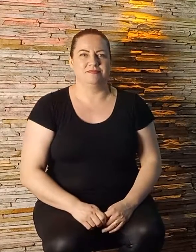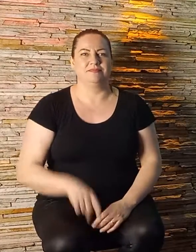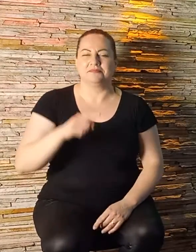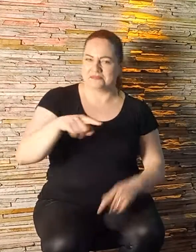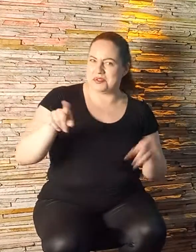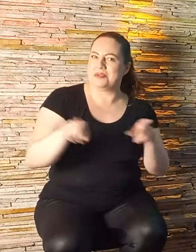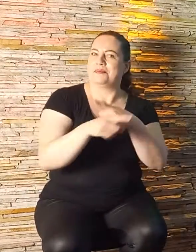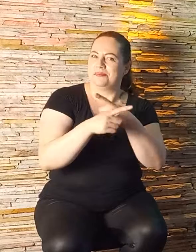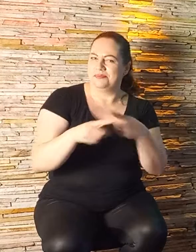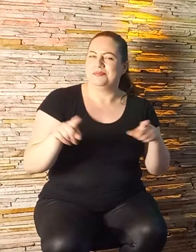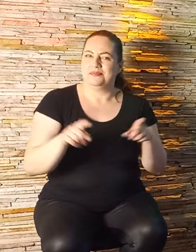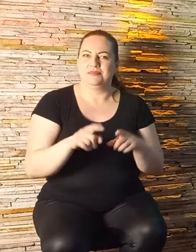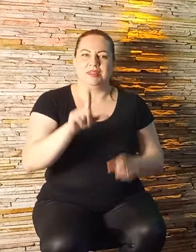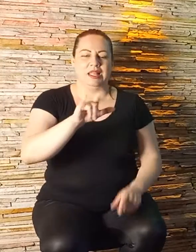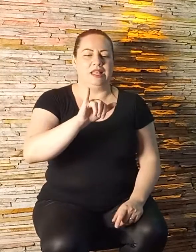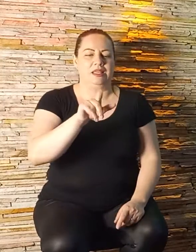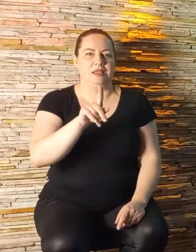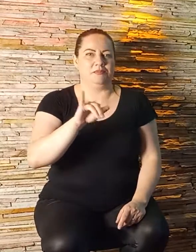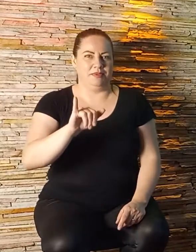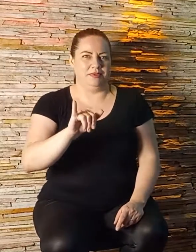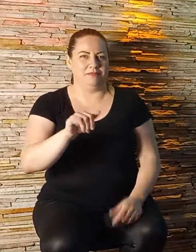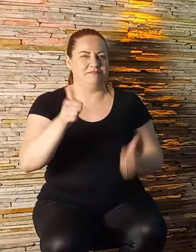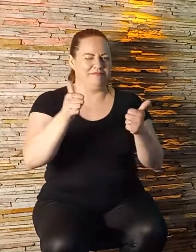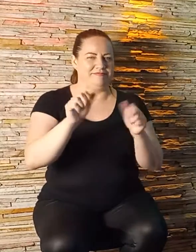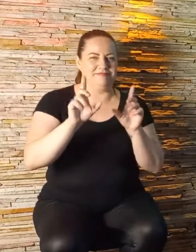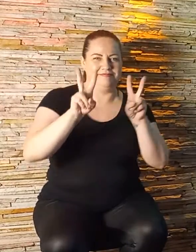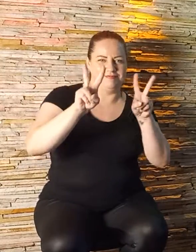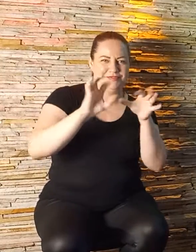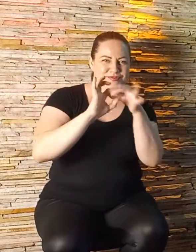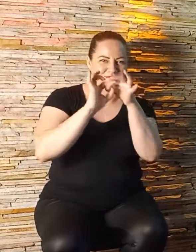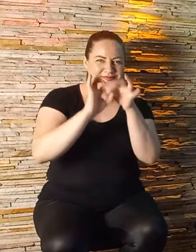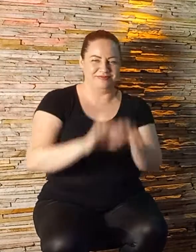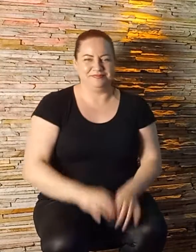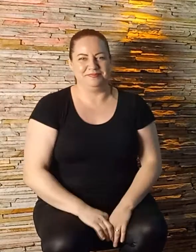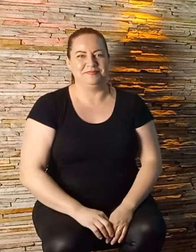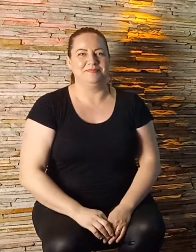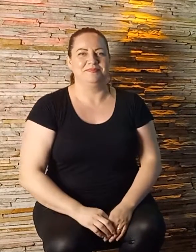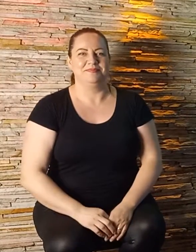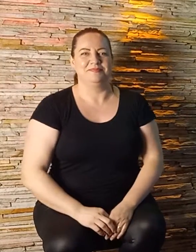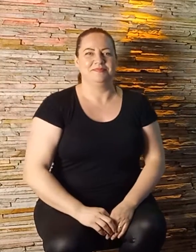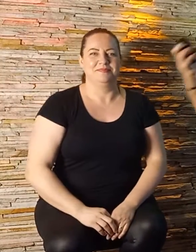bem sessão aí gente nem sabe tava junto ó